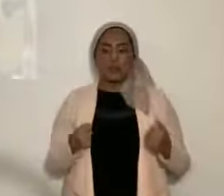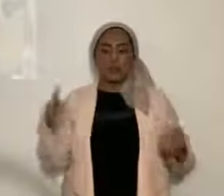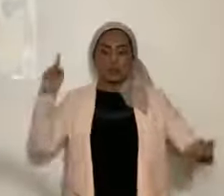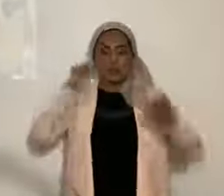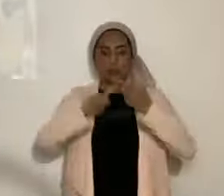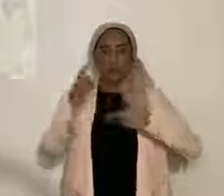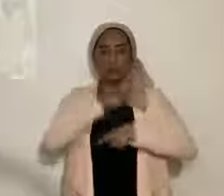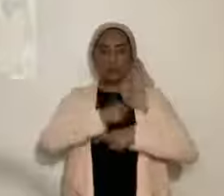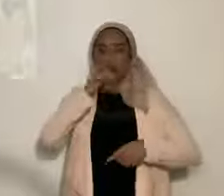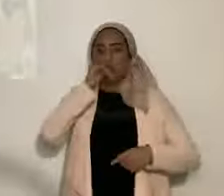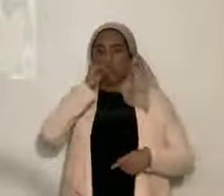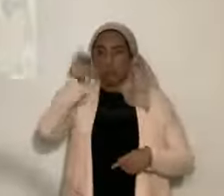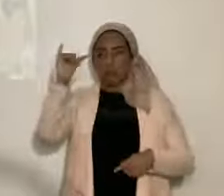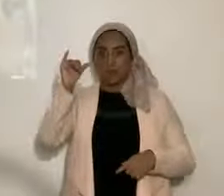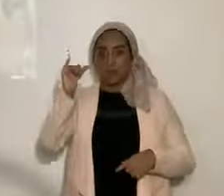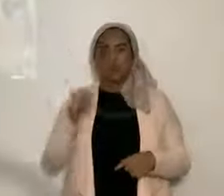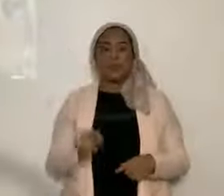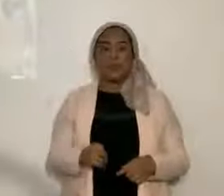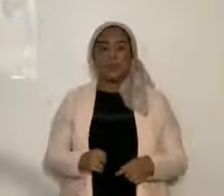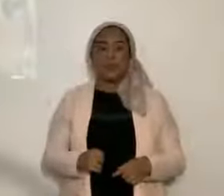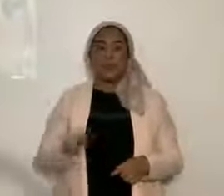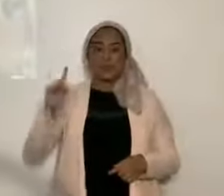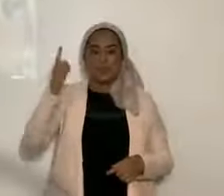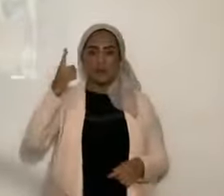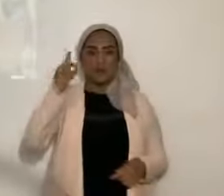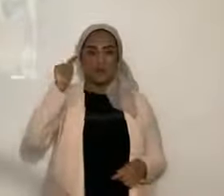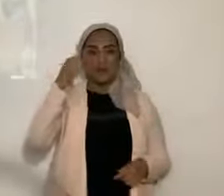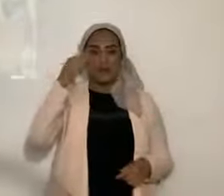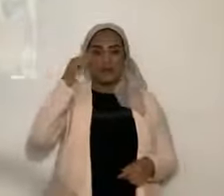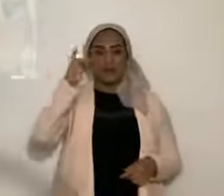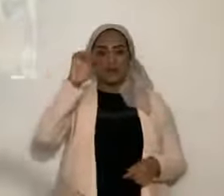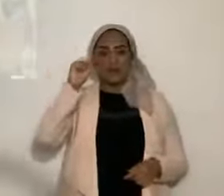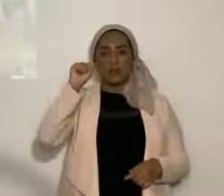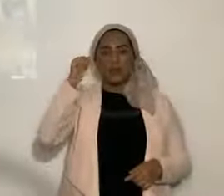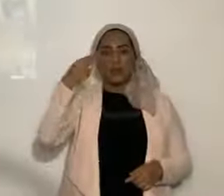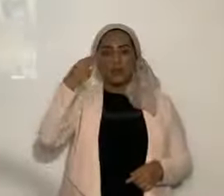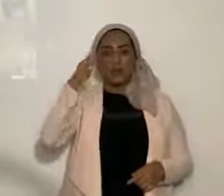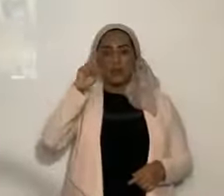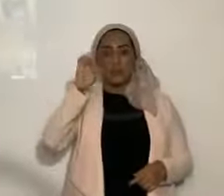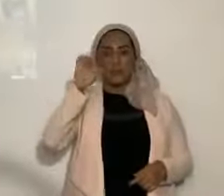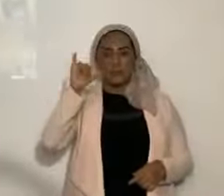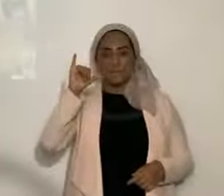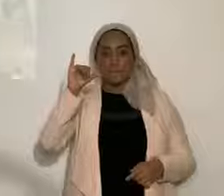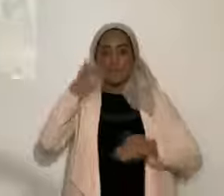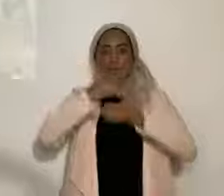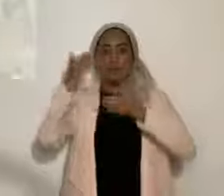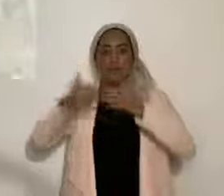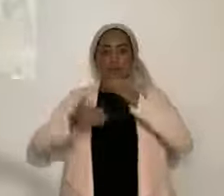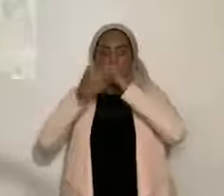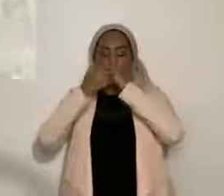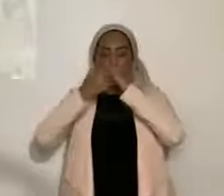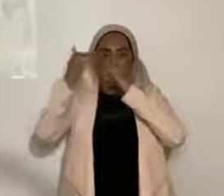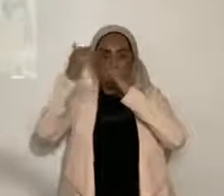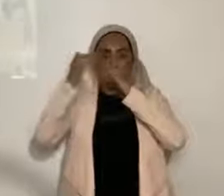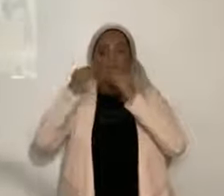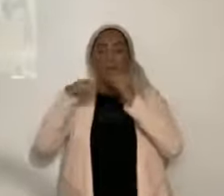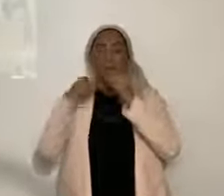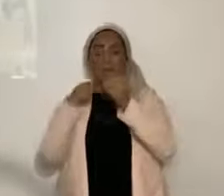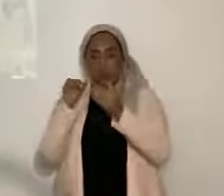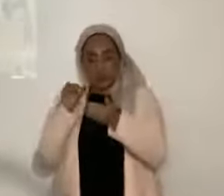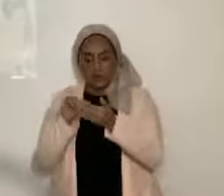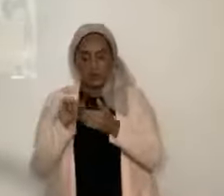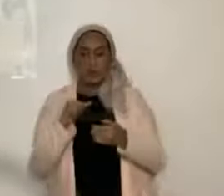Yom Teruah, la fiesta el primero de Tisri, el séptimo mes, entonces es la última trompeta. A eso se refiere,